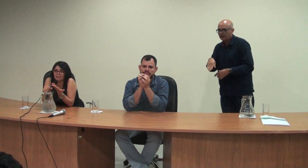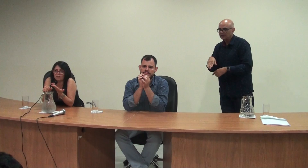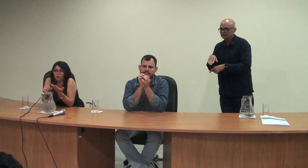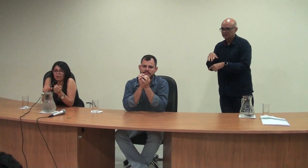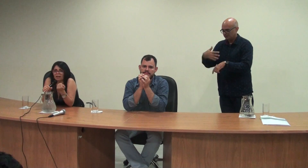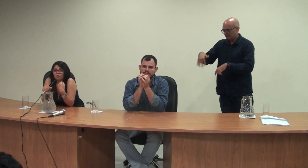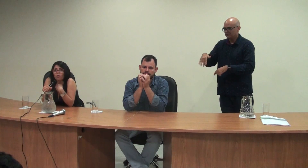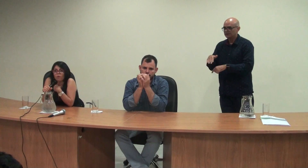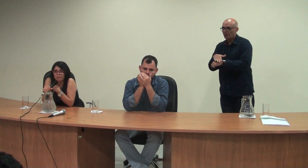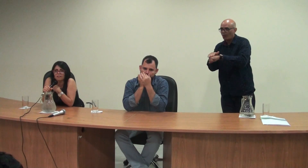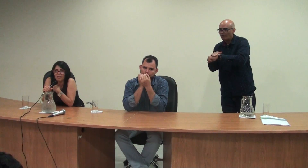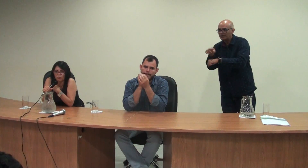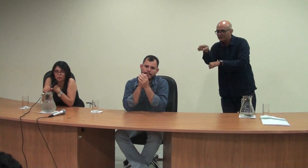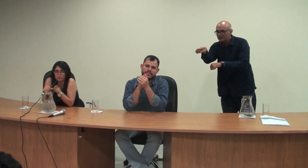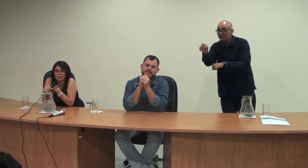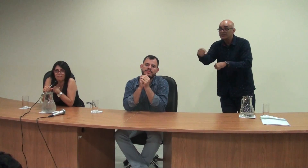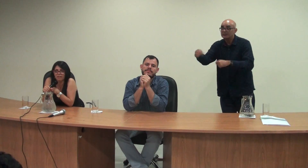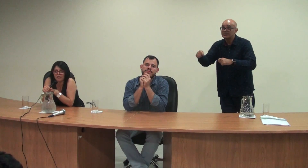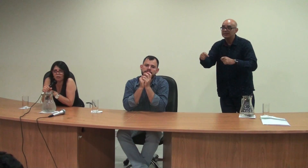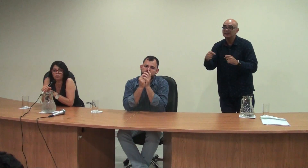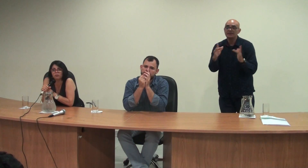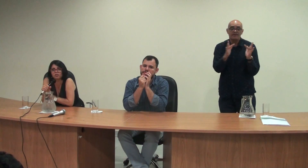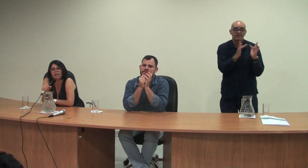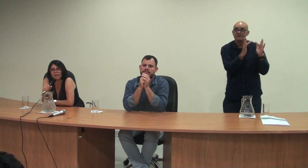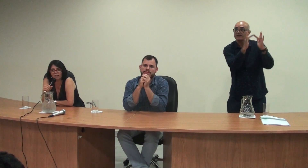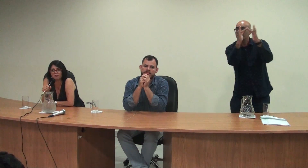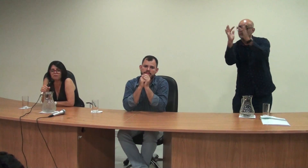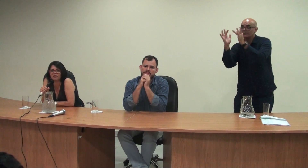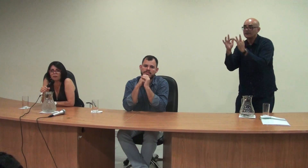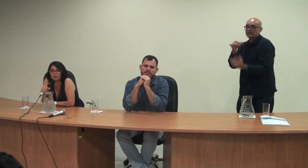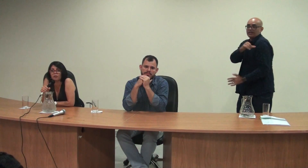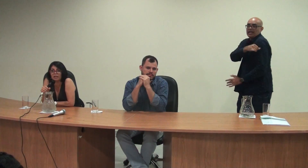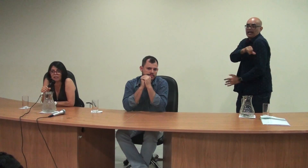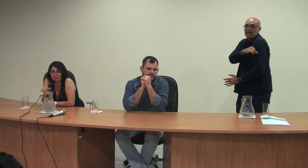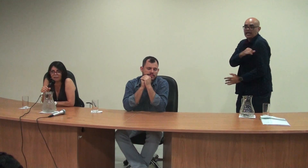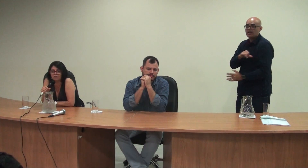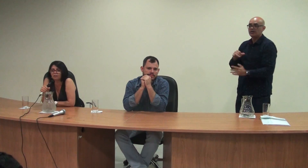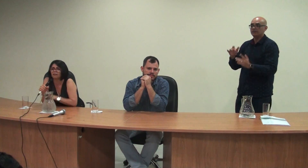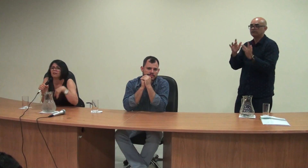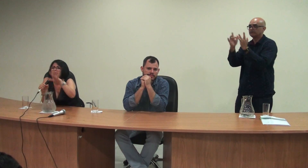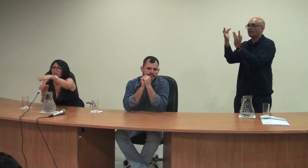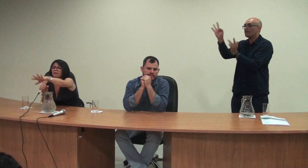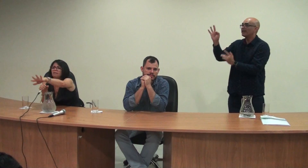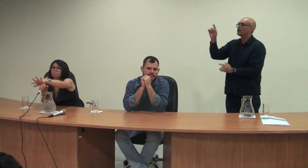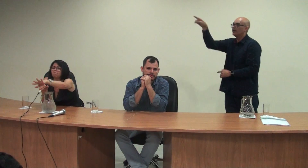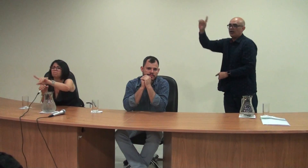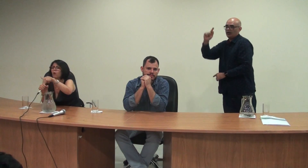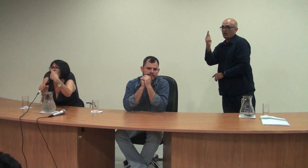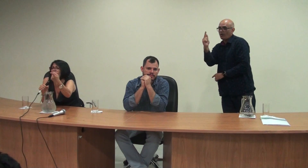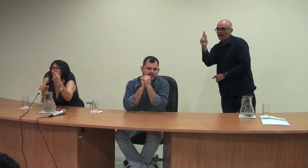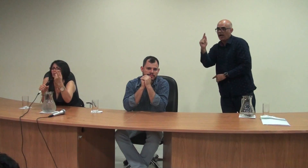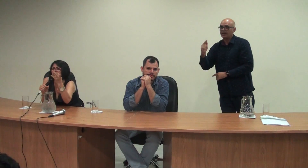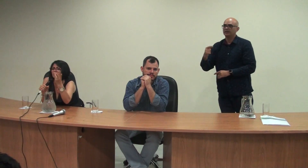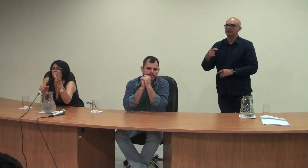que ele entrasse em contato com esses alunos da Federal do Rio de Janeiro, Federal de Goiânia.